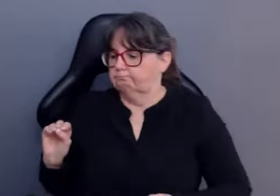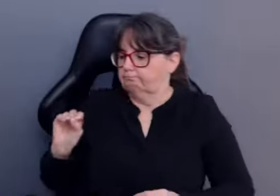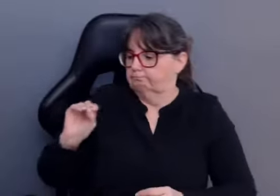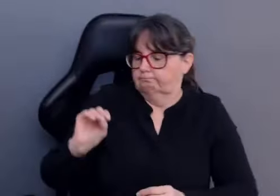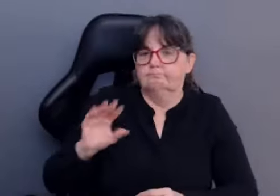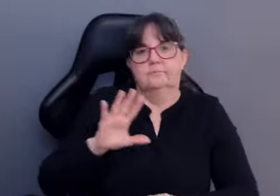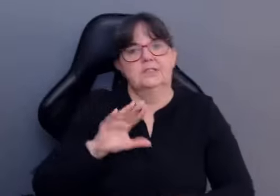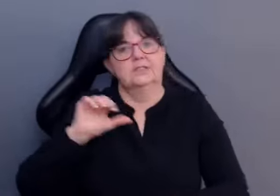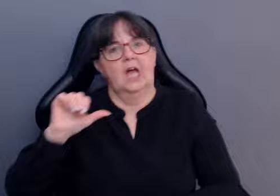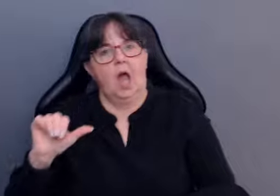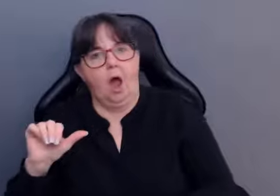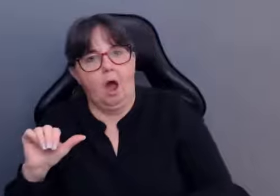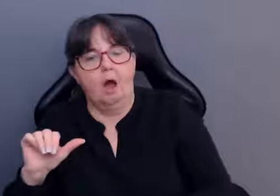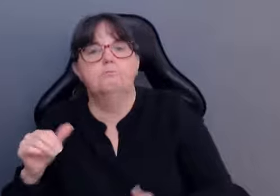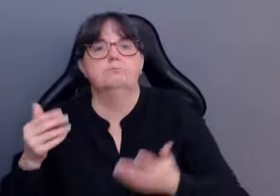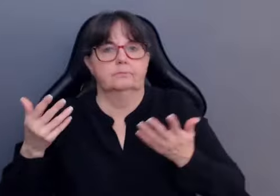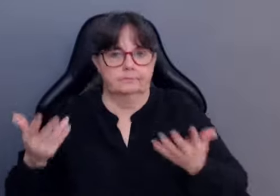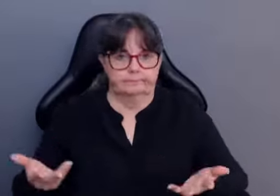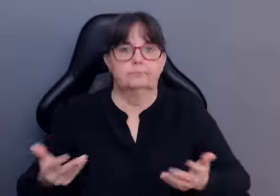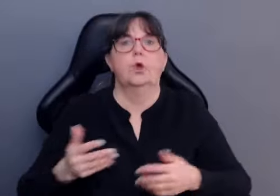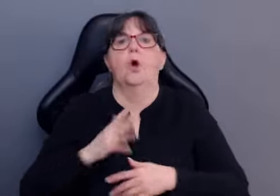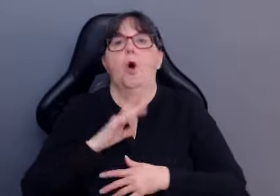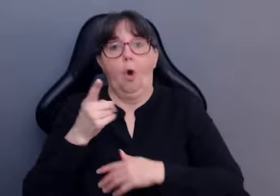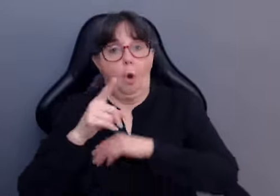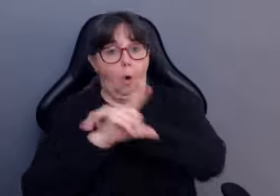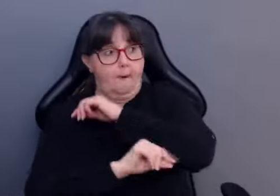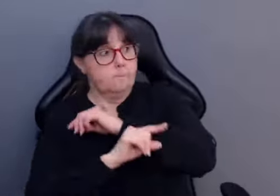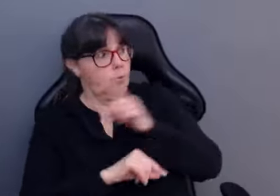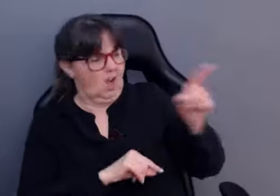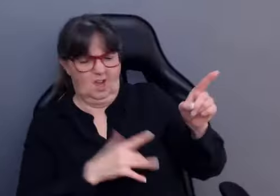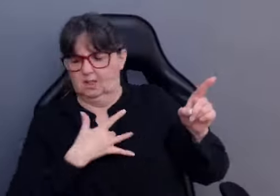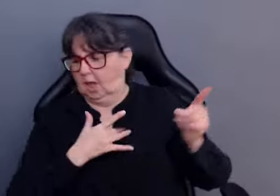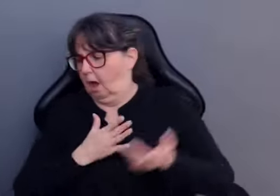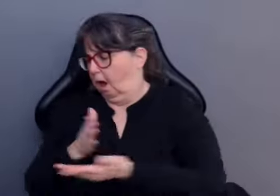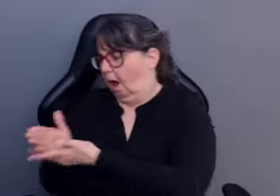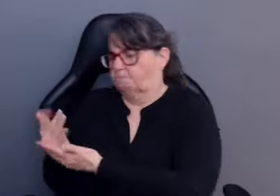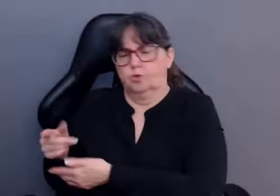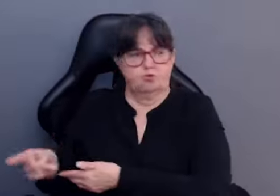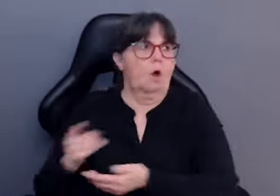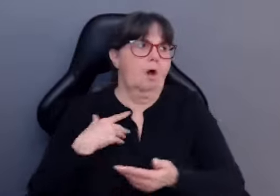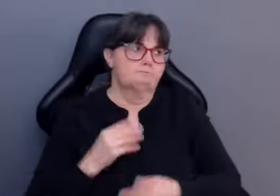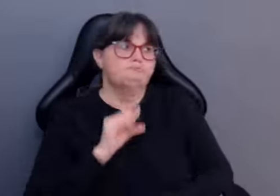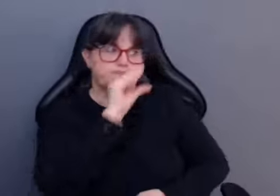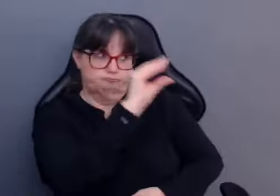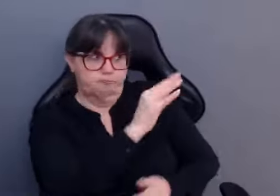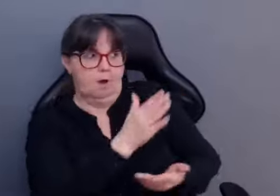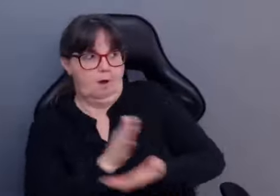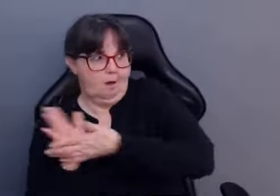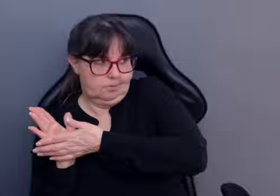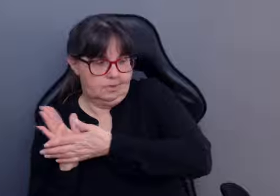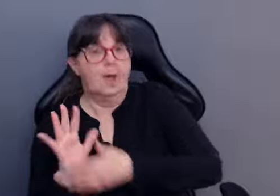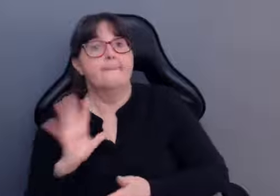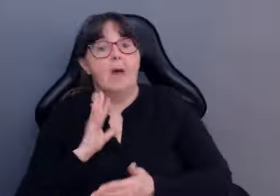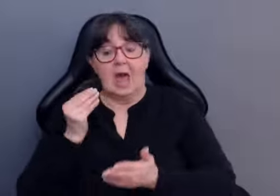conseil d'administration à un employé de l'organisme. Cependant, le trésorier reste